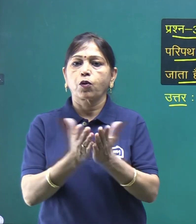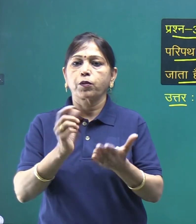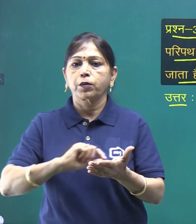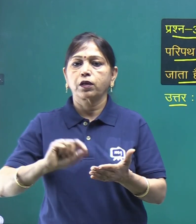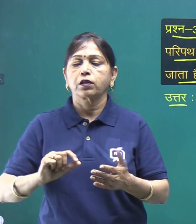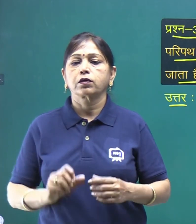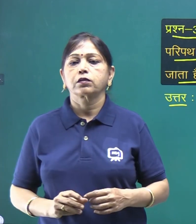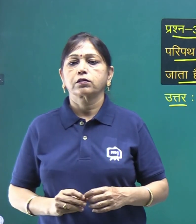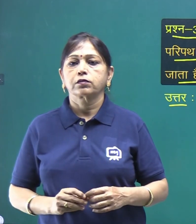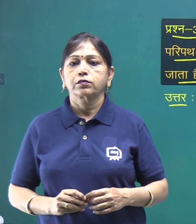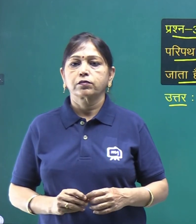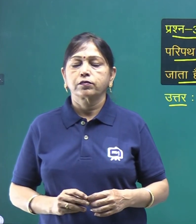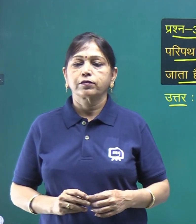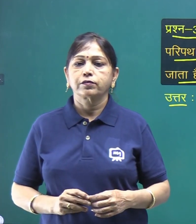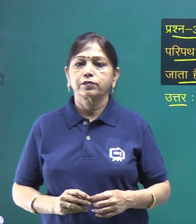लिखेंगे।